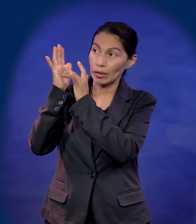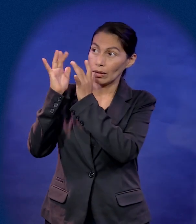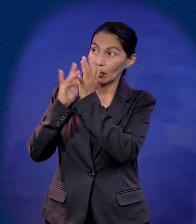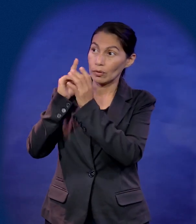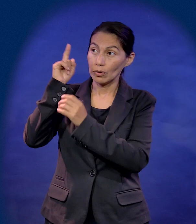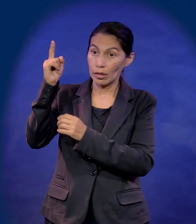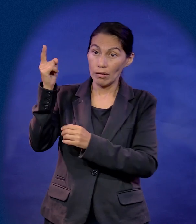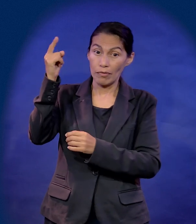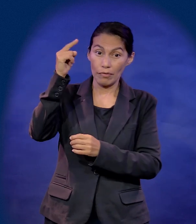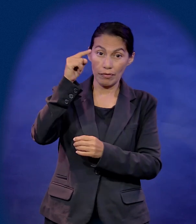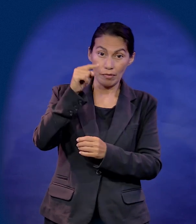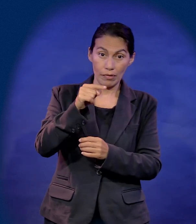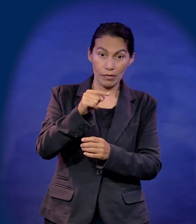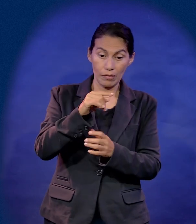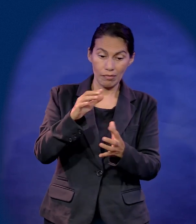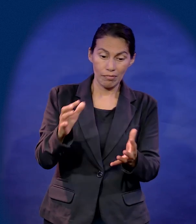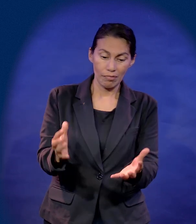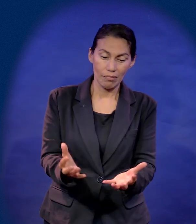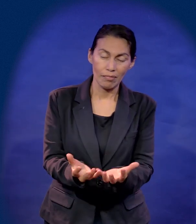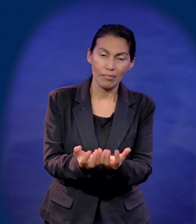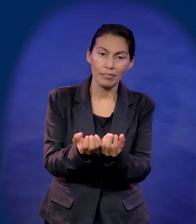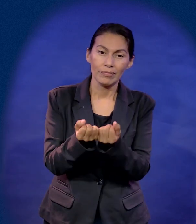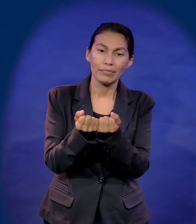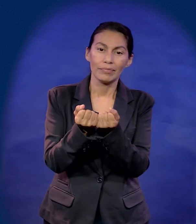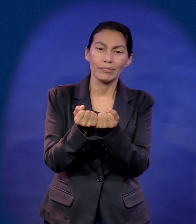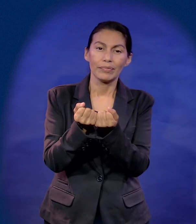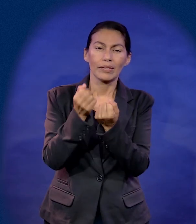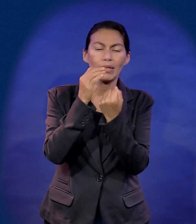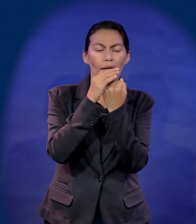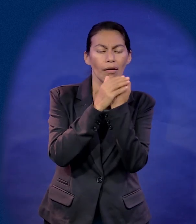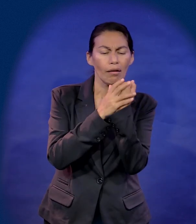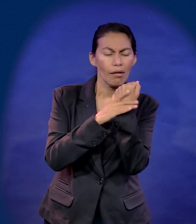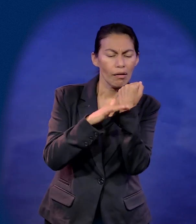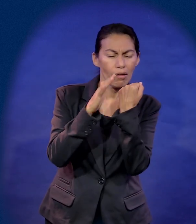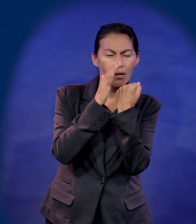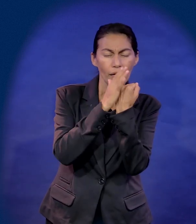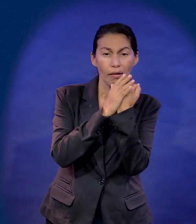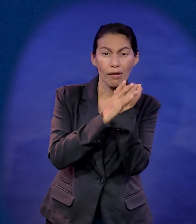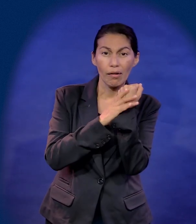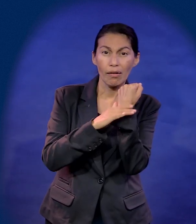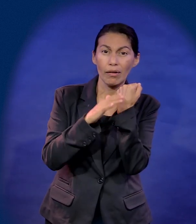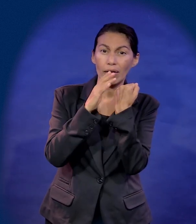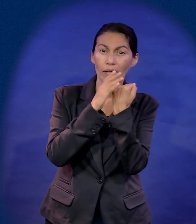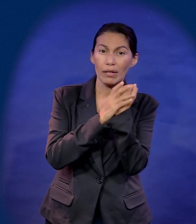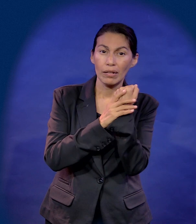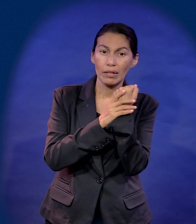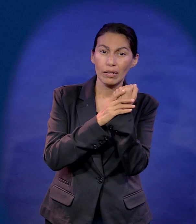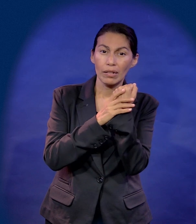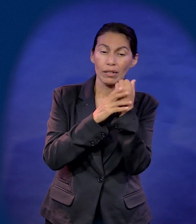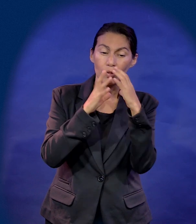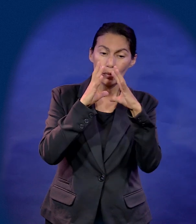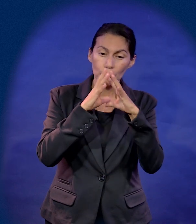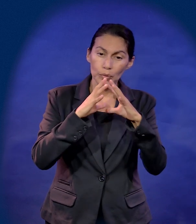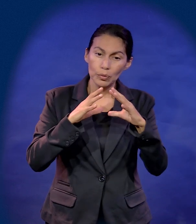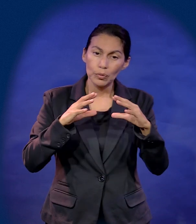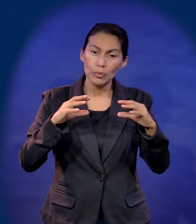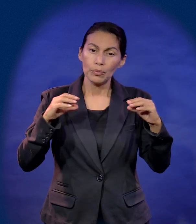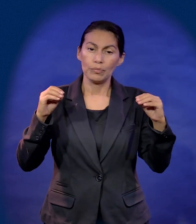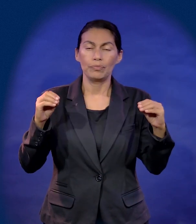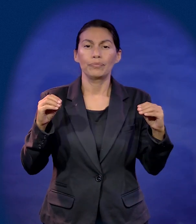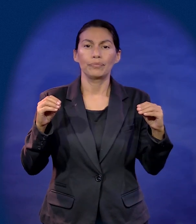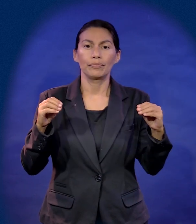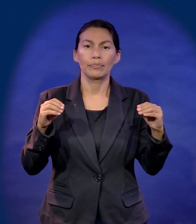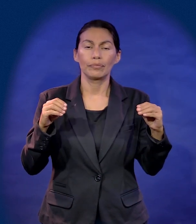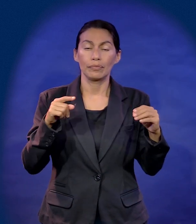Jesucristo está listo para restaurarte. Es Jesús quien puede sanar tu corazón, tus heridas físicas, porque